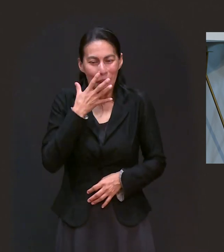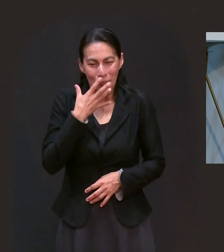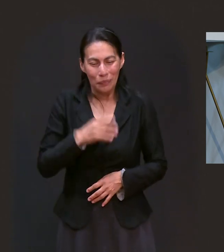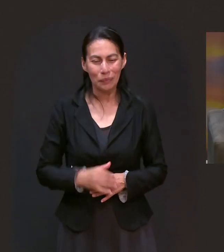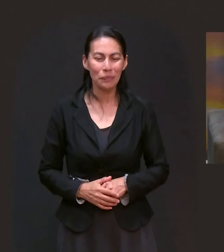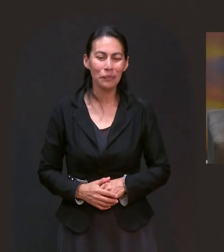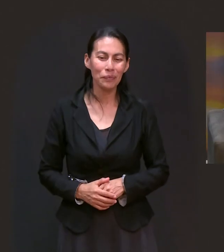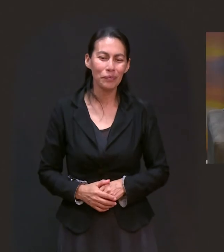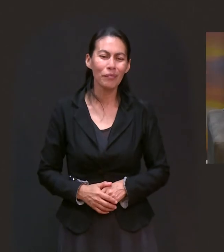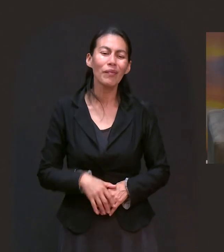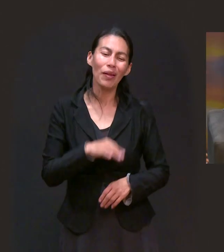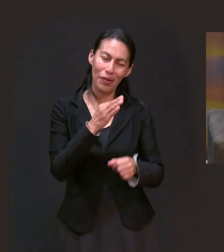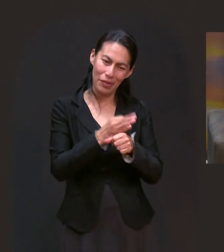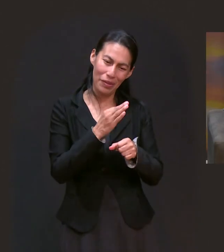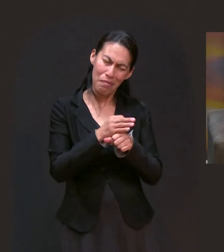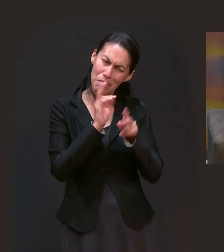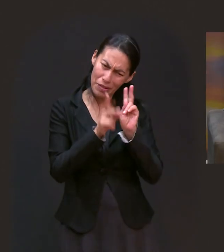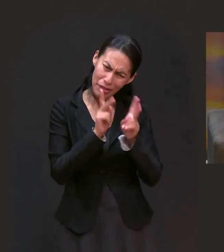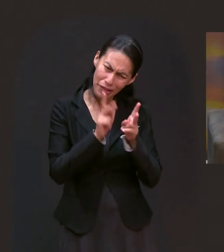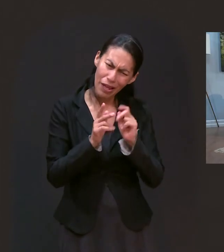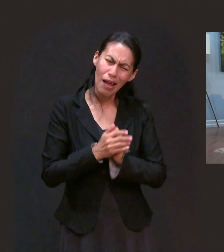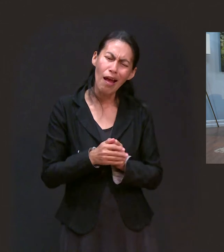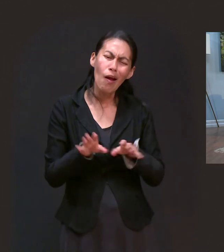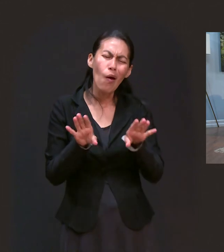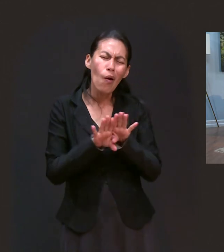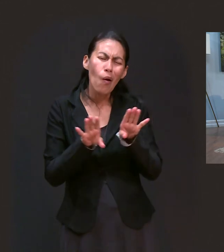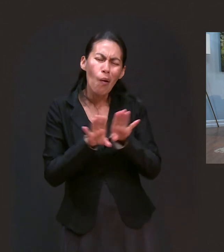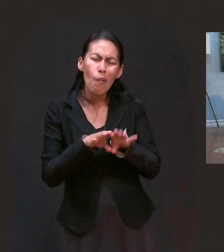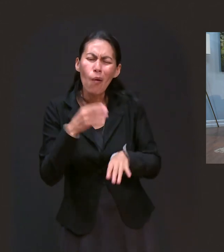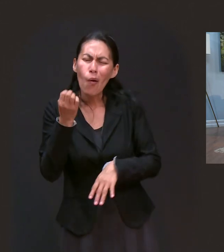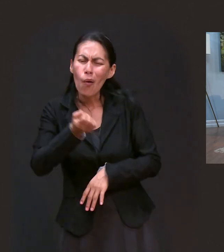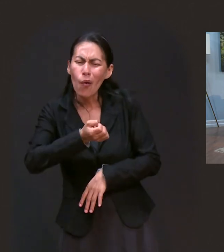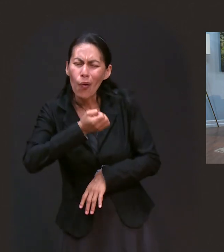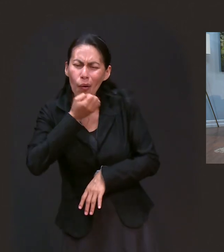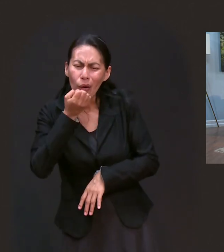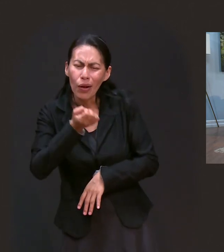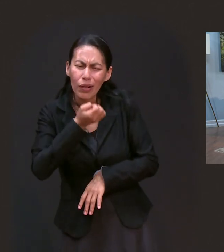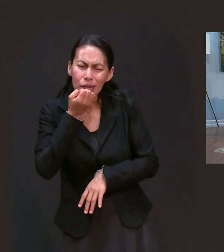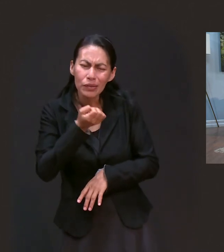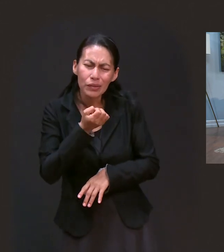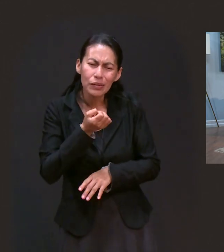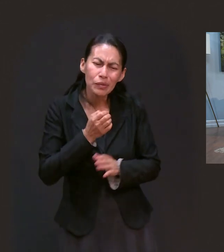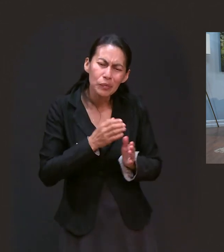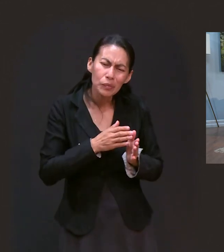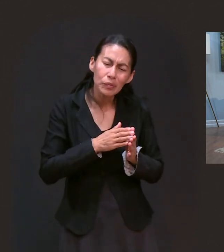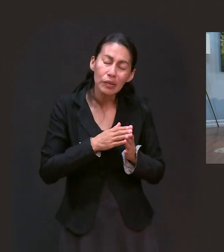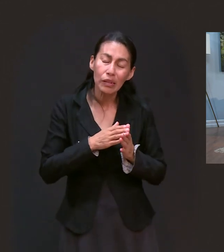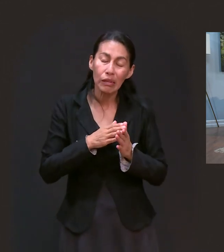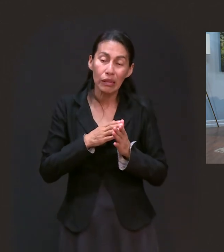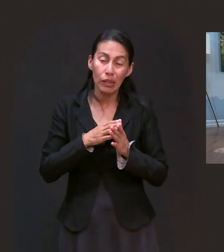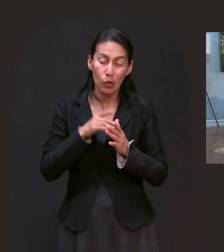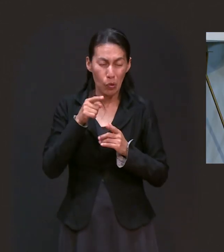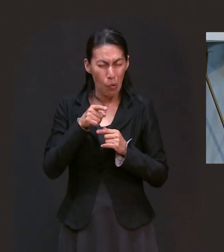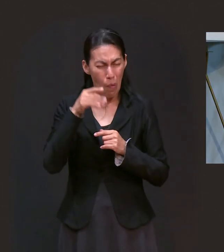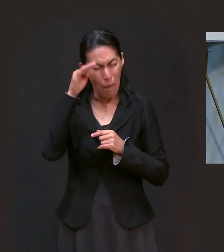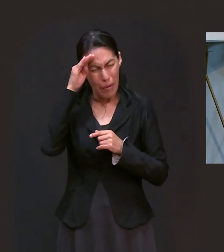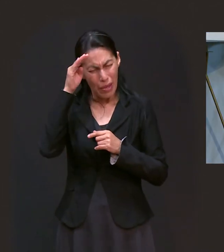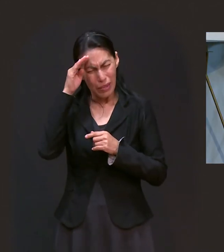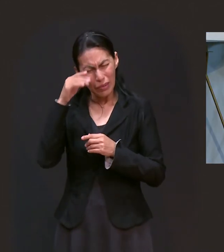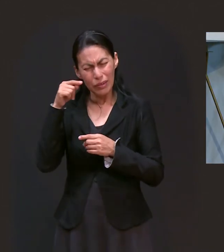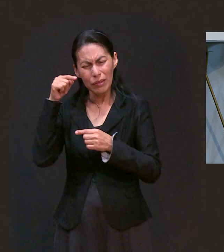méxico y bueno eso es lo que vamos a platicar enseguida como la oración te puede llevar